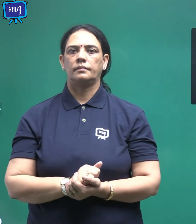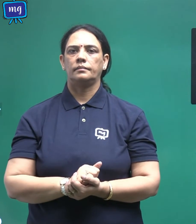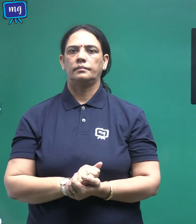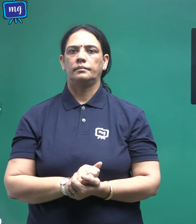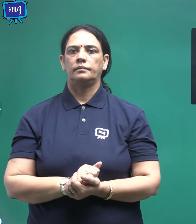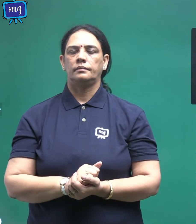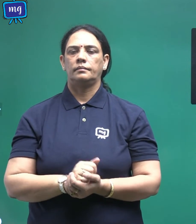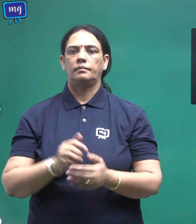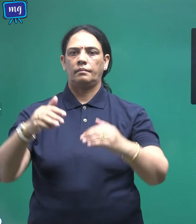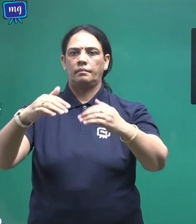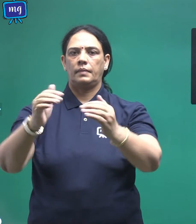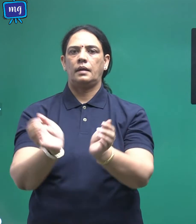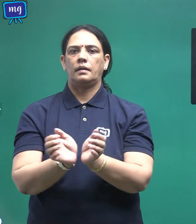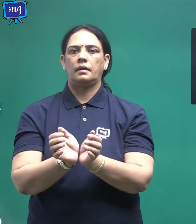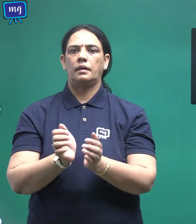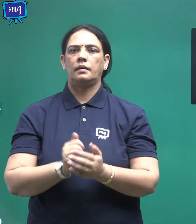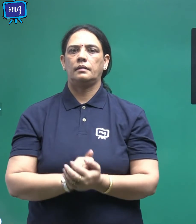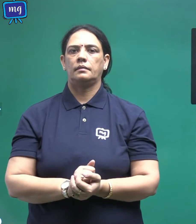बेलन की